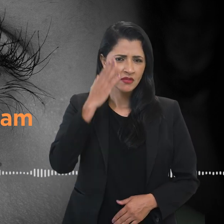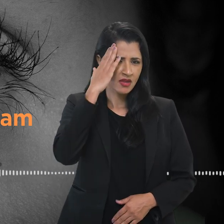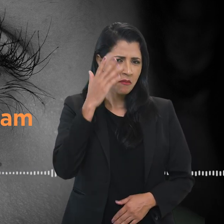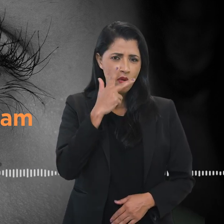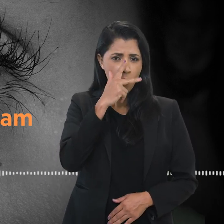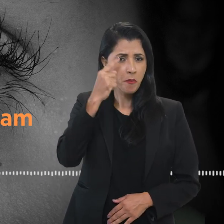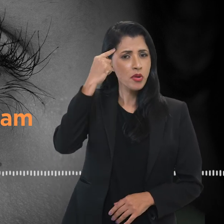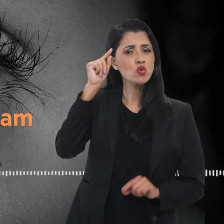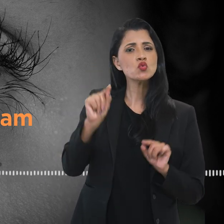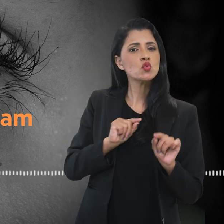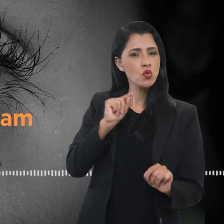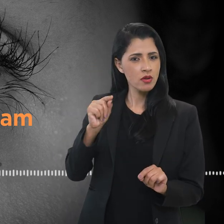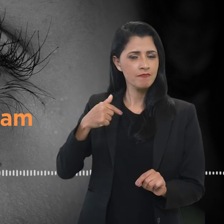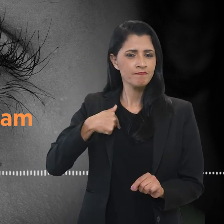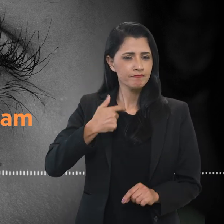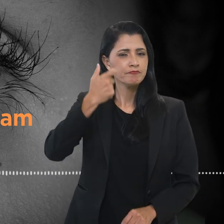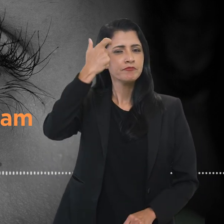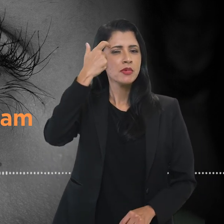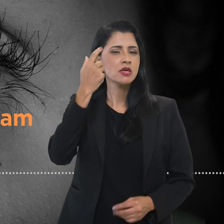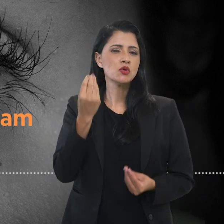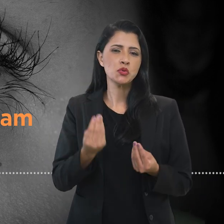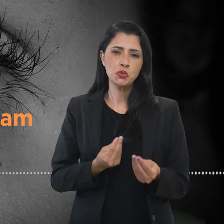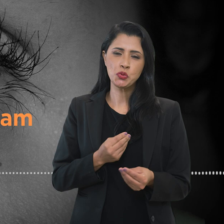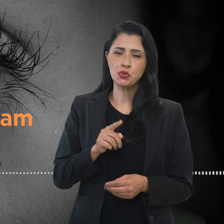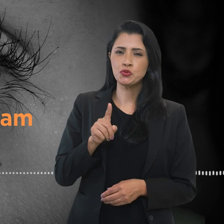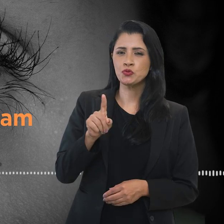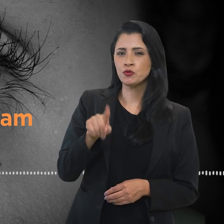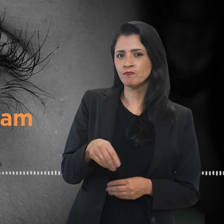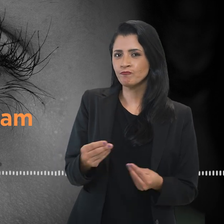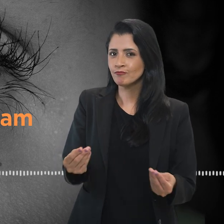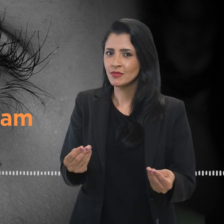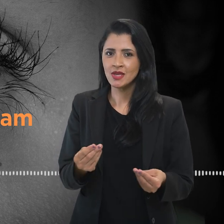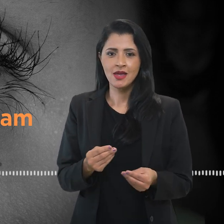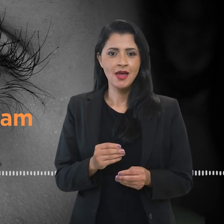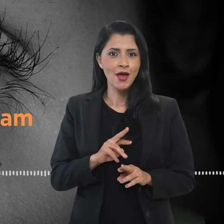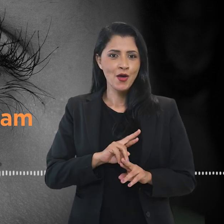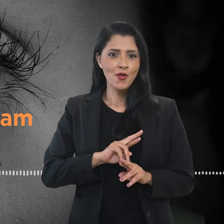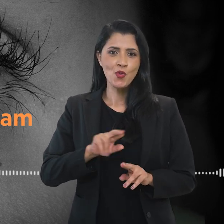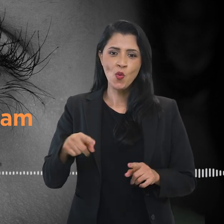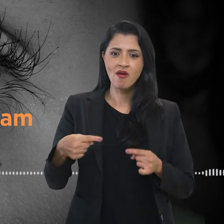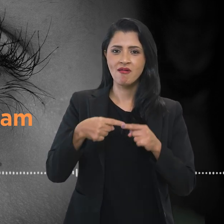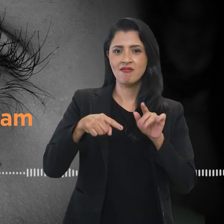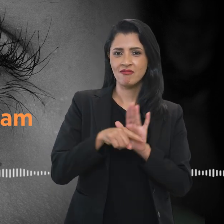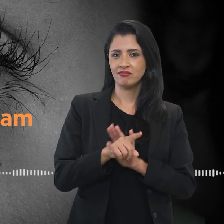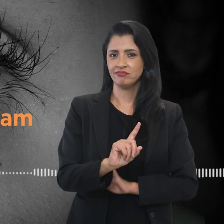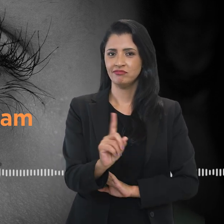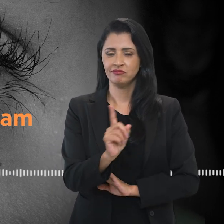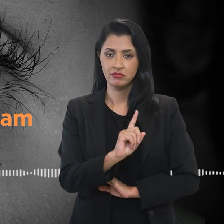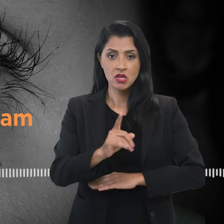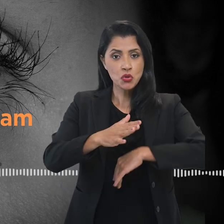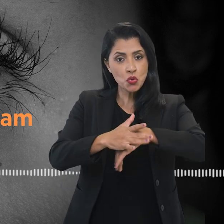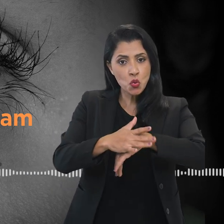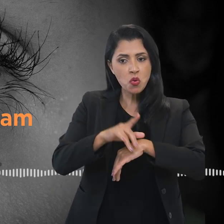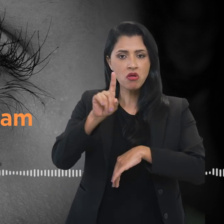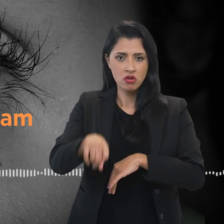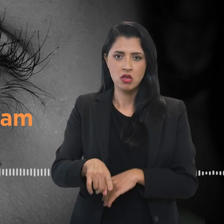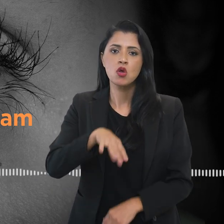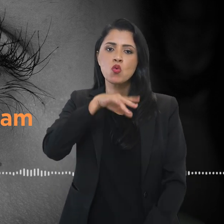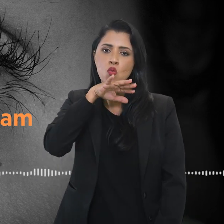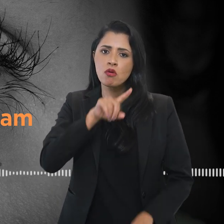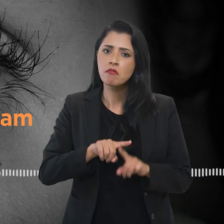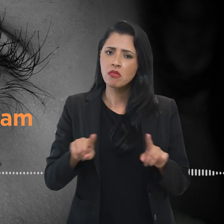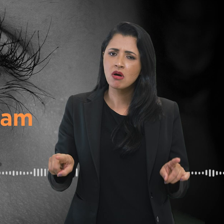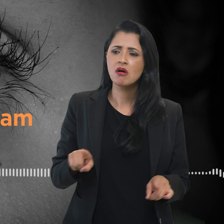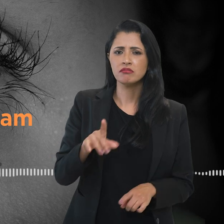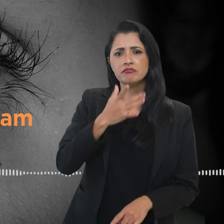Sabe o que eu acho, Paty? Eu acho que não é uma associação negativa. As doenças são ruins, mas